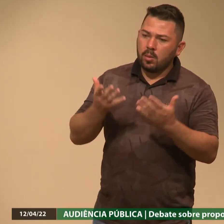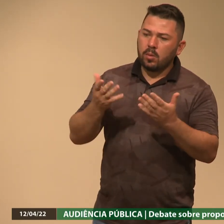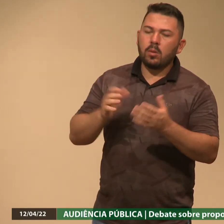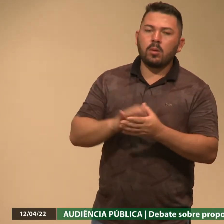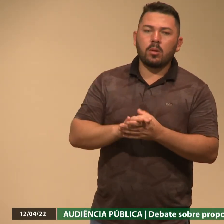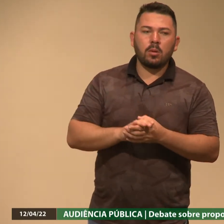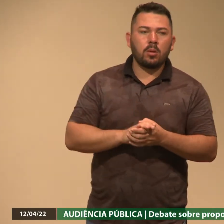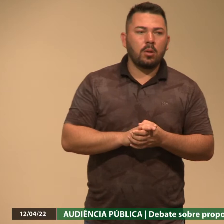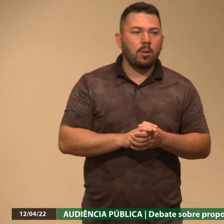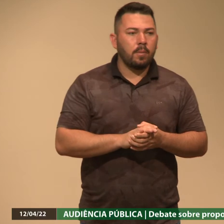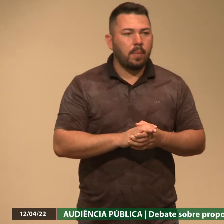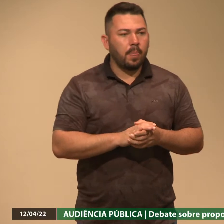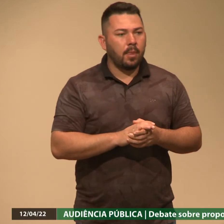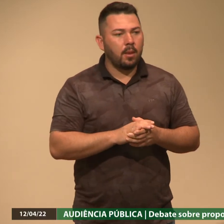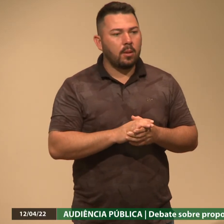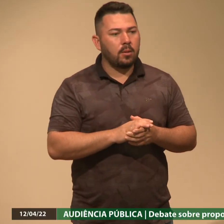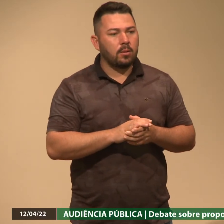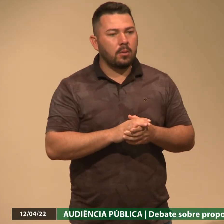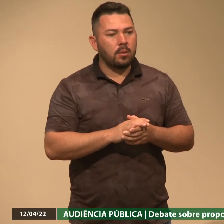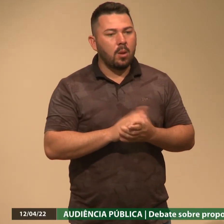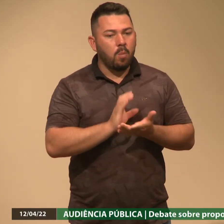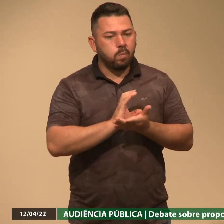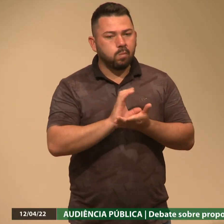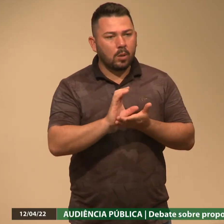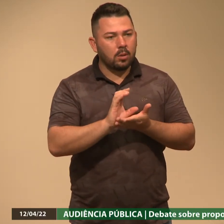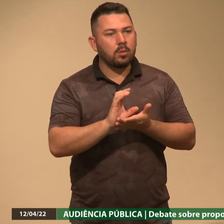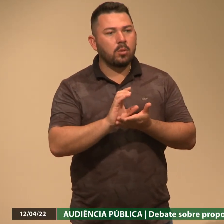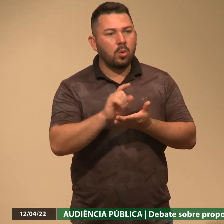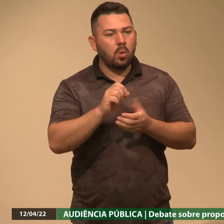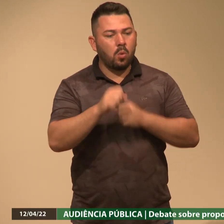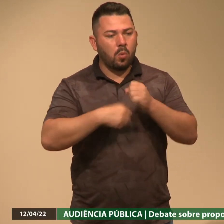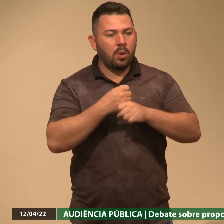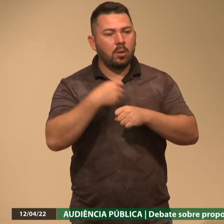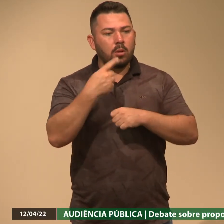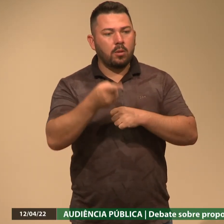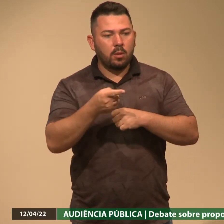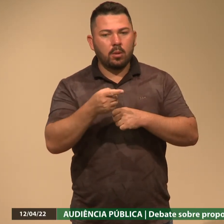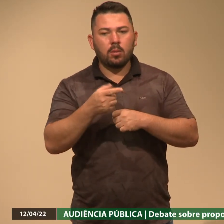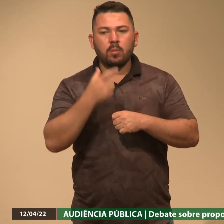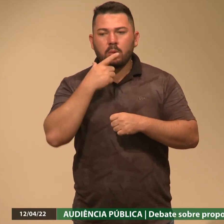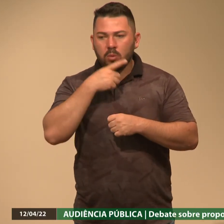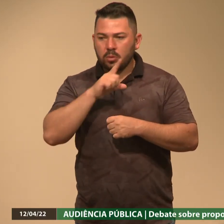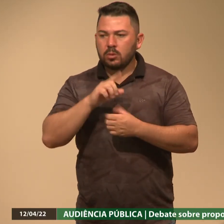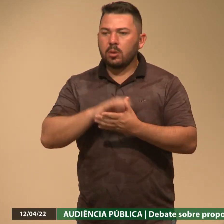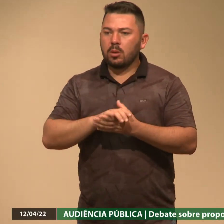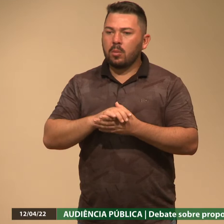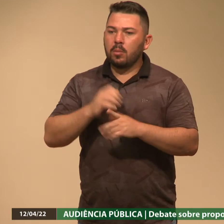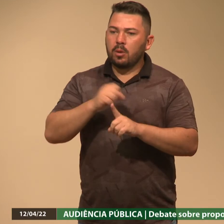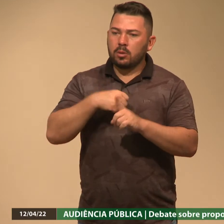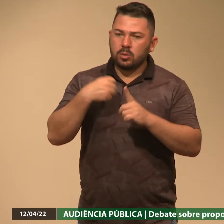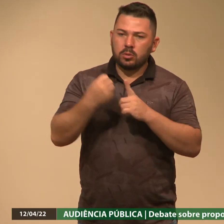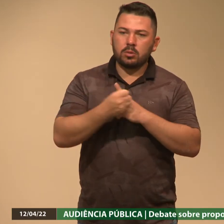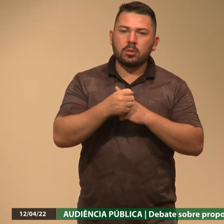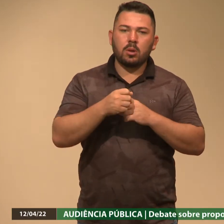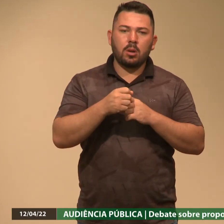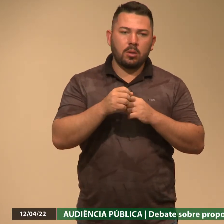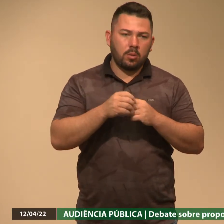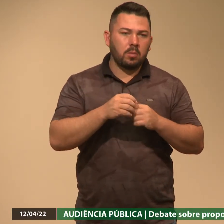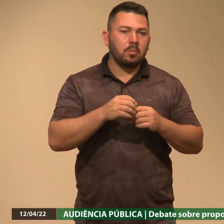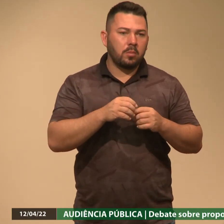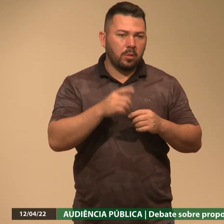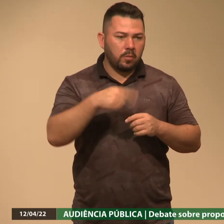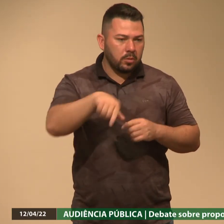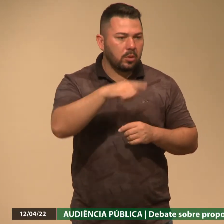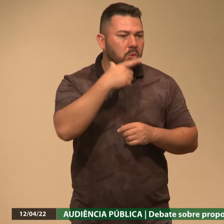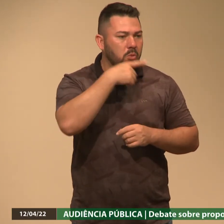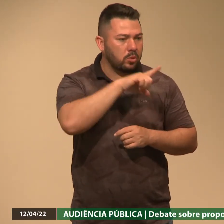forma nos orçamentos né do próximo ano pode ser é um valor daqui a sociedade e os clubes de tiro